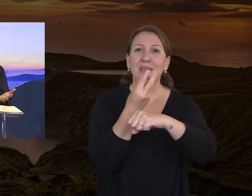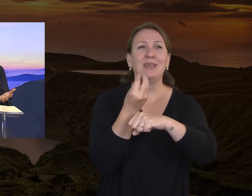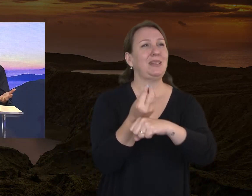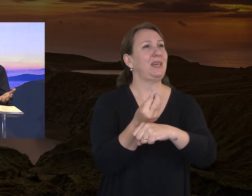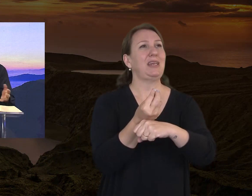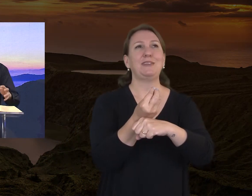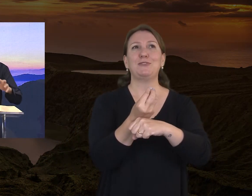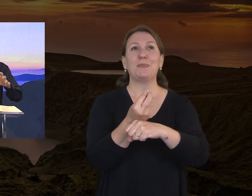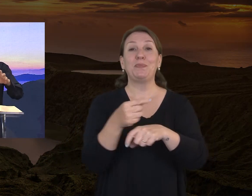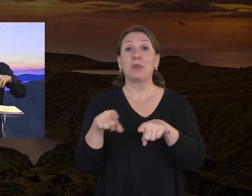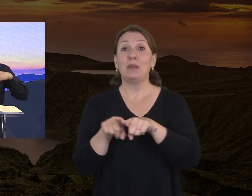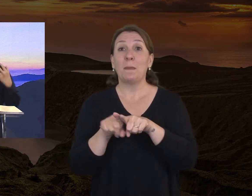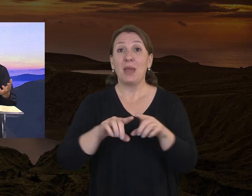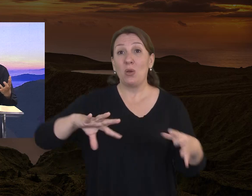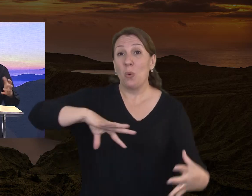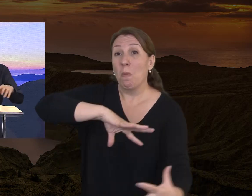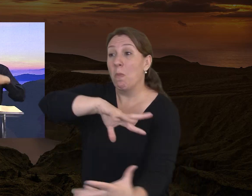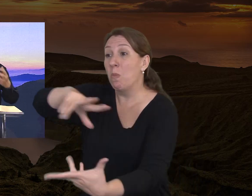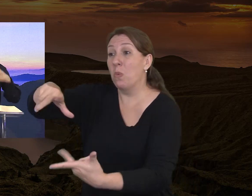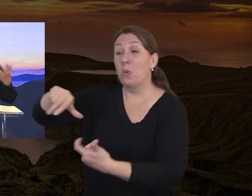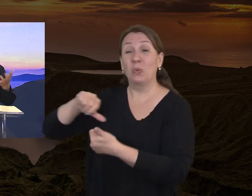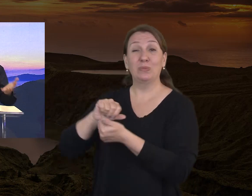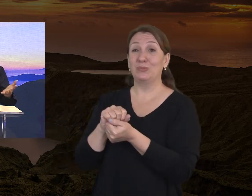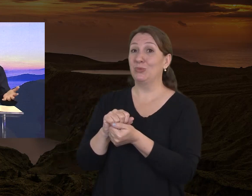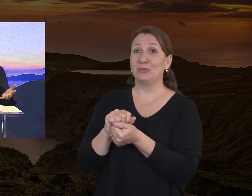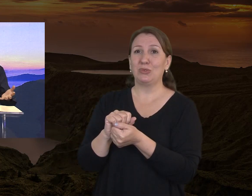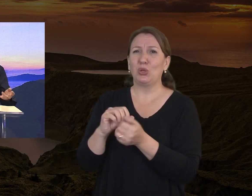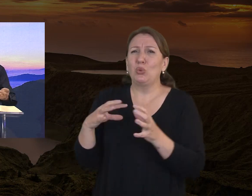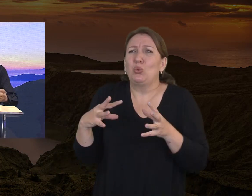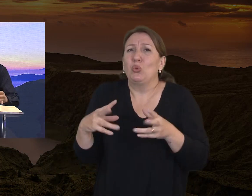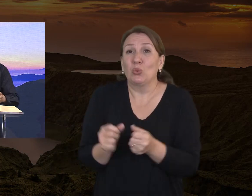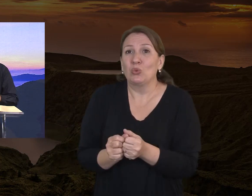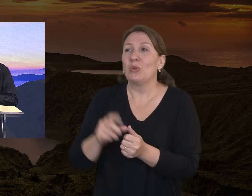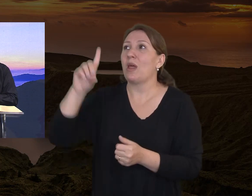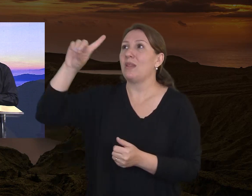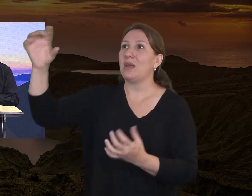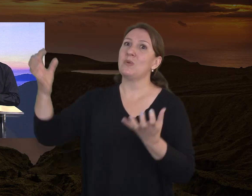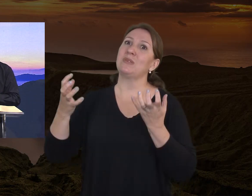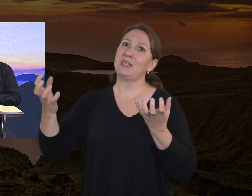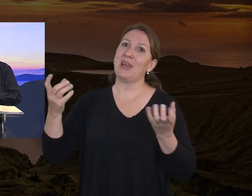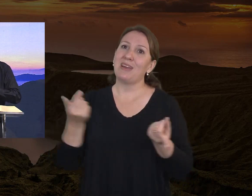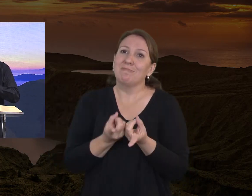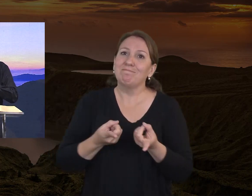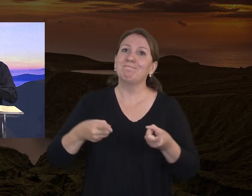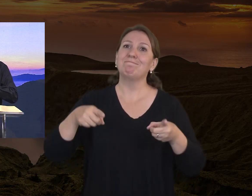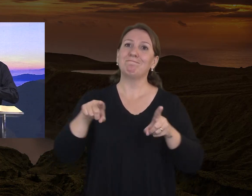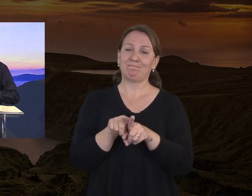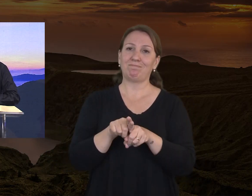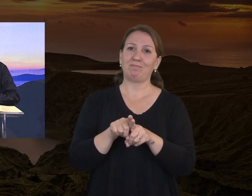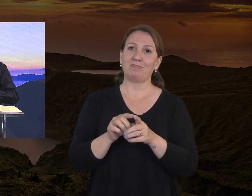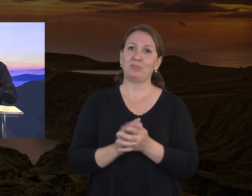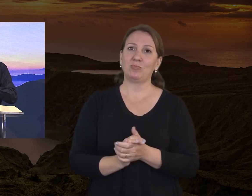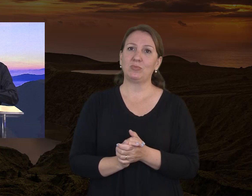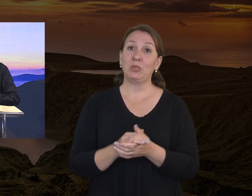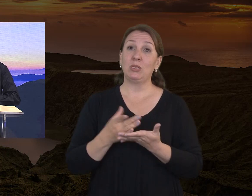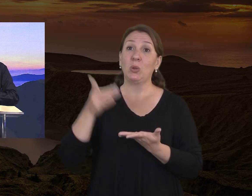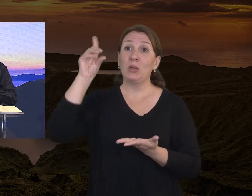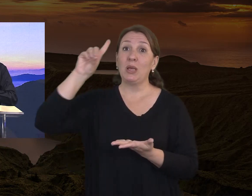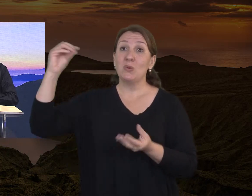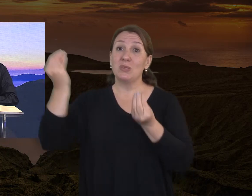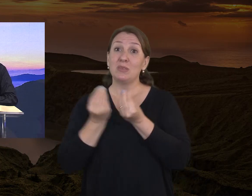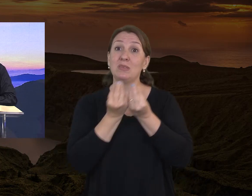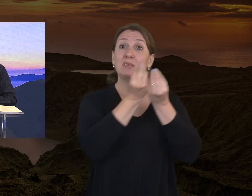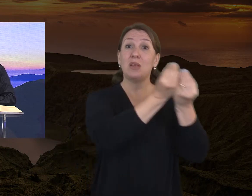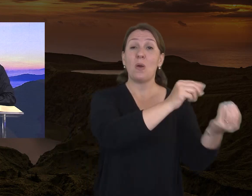mundo com Ele. Deus quer ter paz com o mundo que Ele criou, né? Então, Ele confiou aos apóstolos a palavra